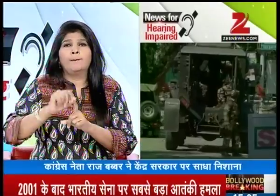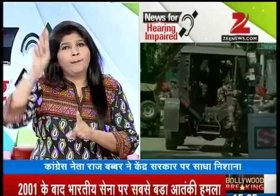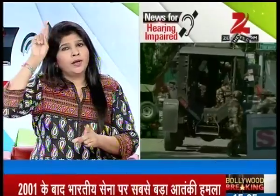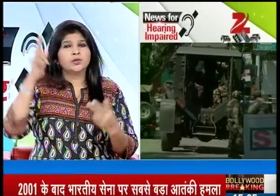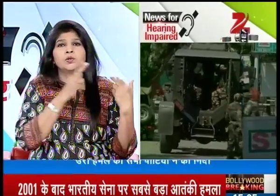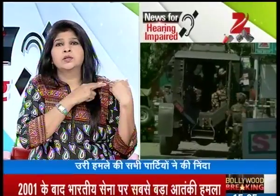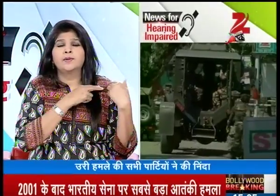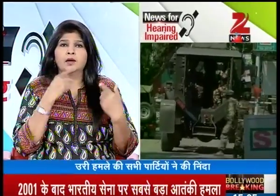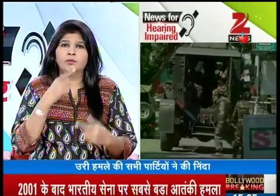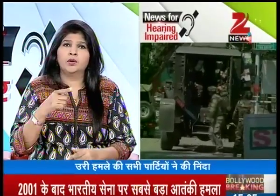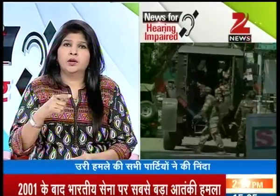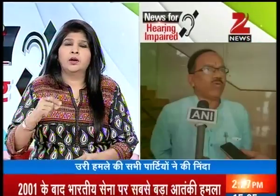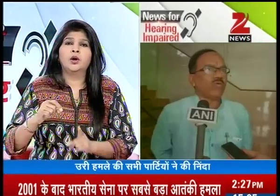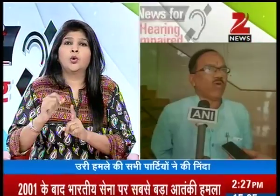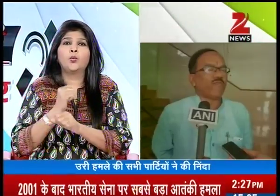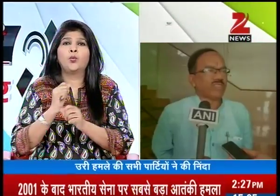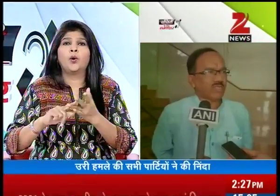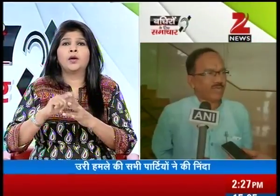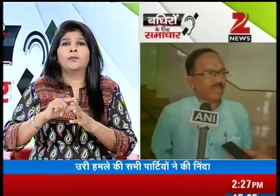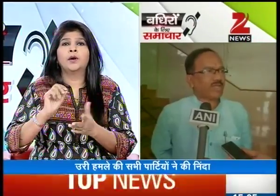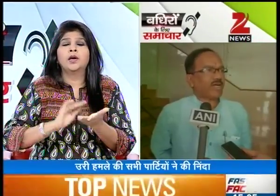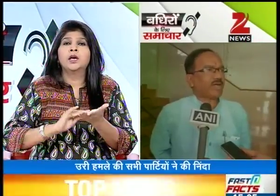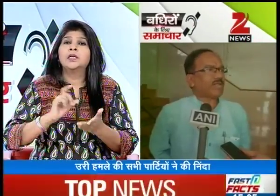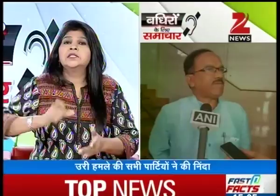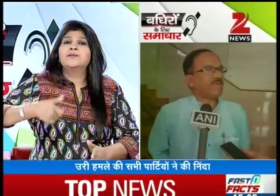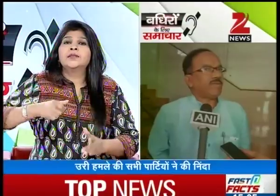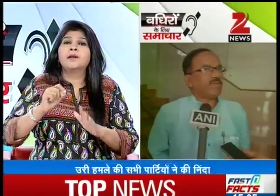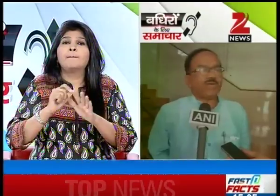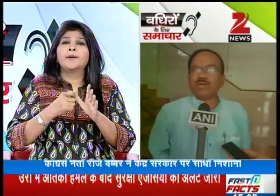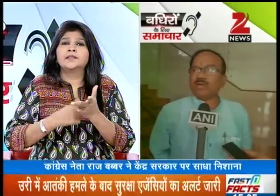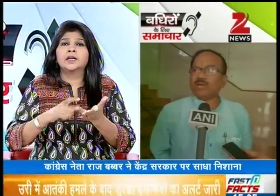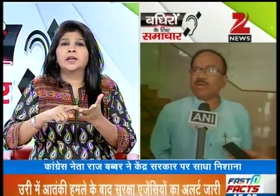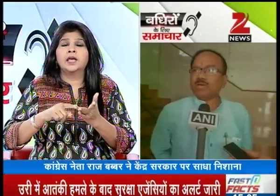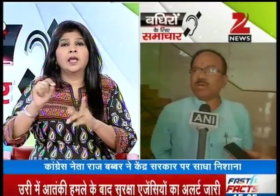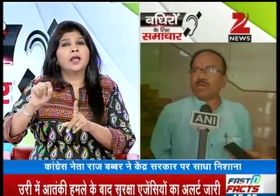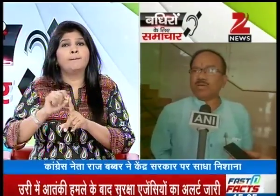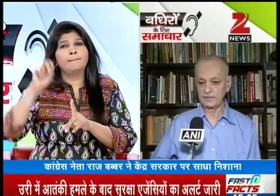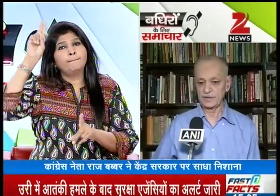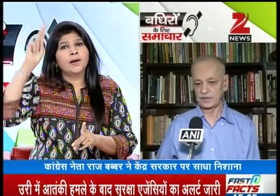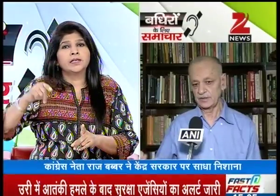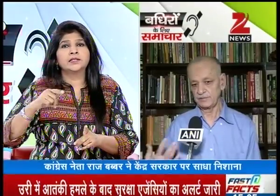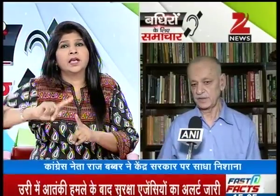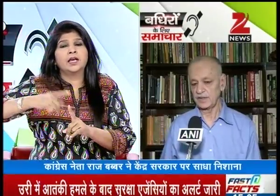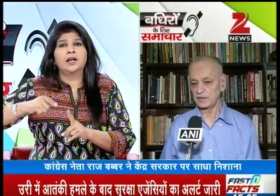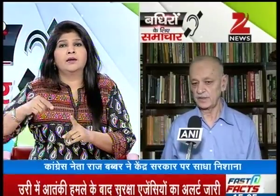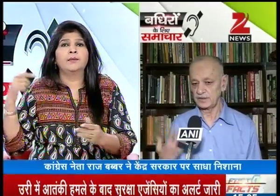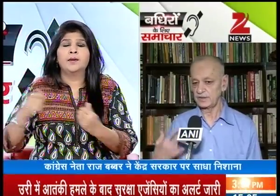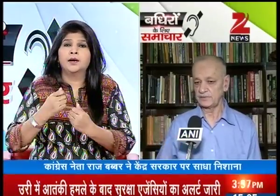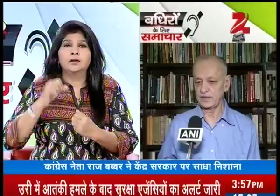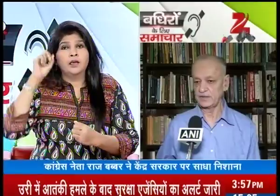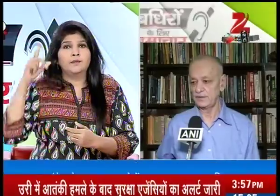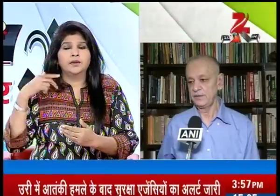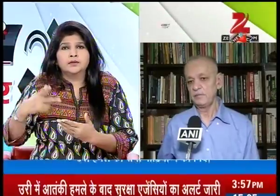लिए पाकिस्तान को जिम्मेदार ठहराया है। गोवा के मुख्यमंत्री लक्ष्मीकांत पार्सेकर ने पाकिस्तान के